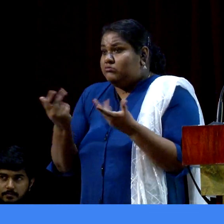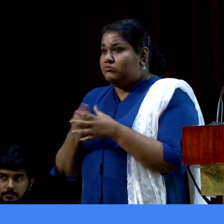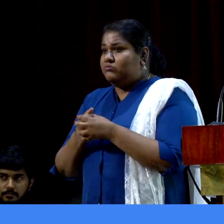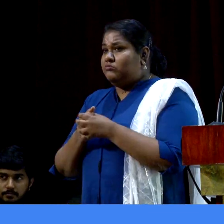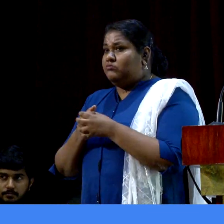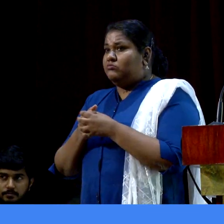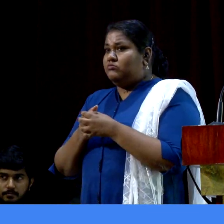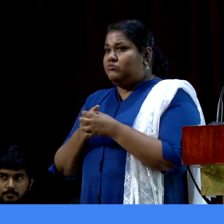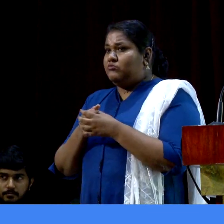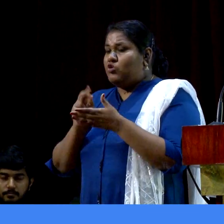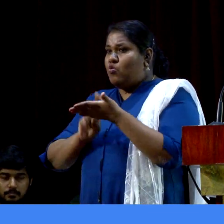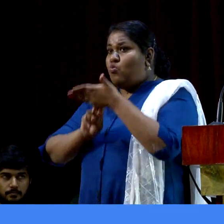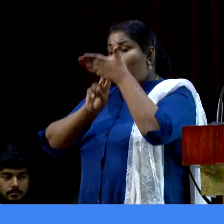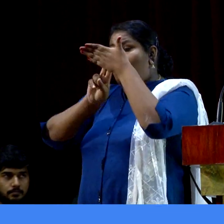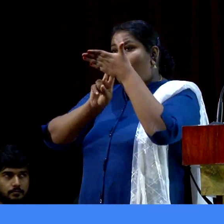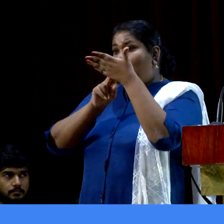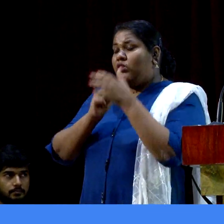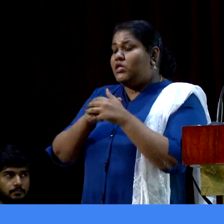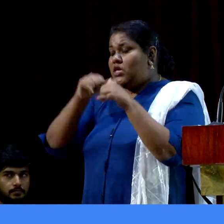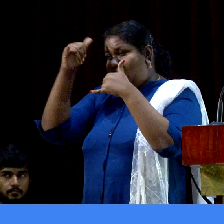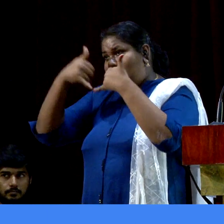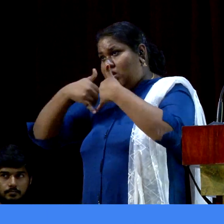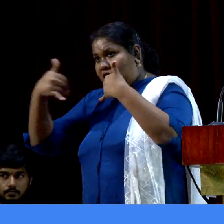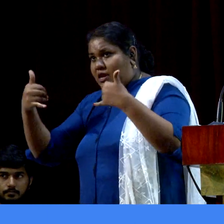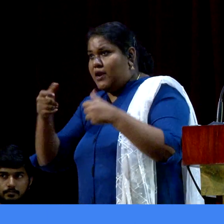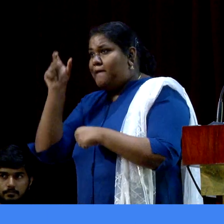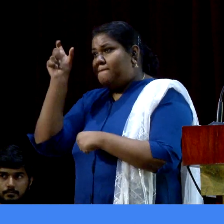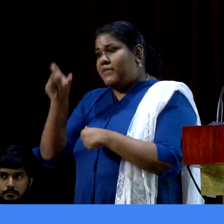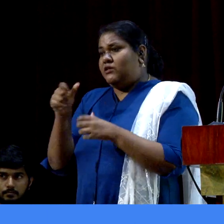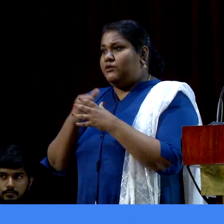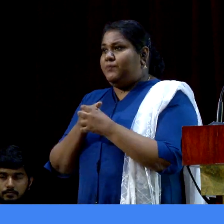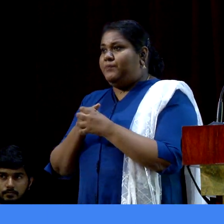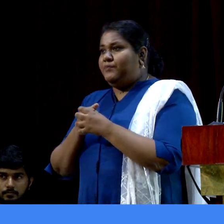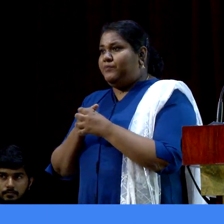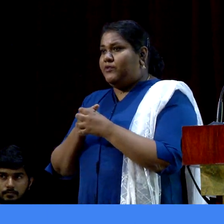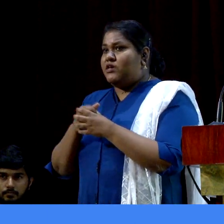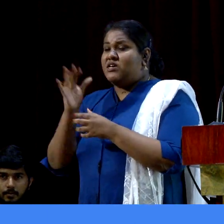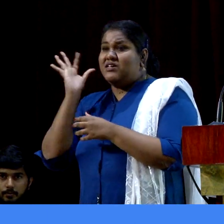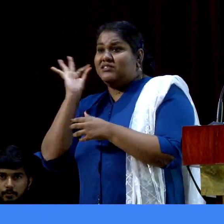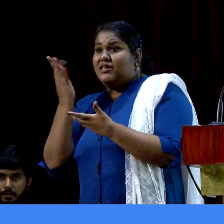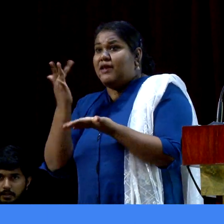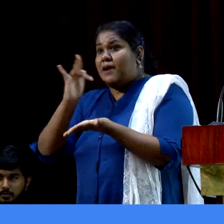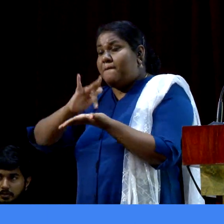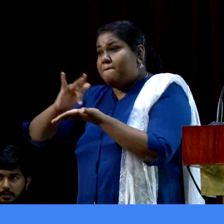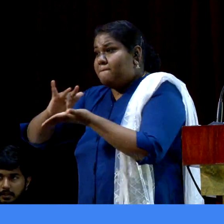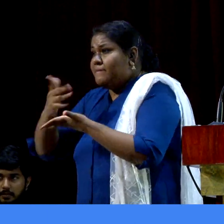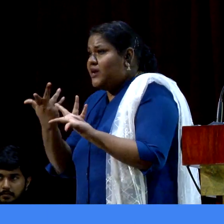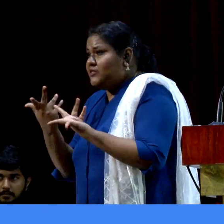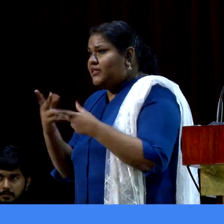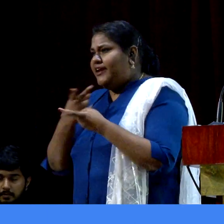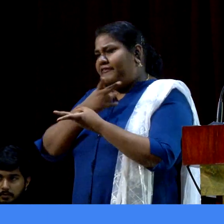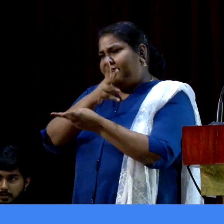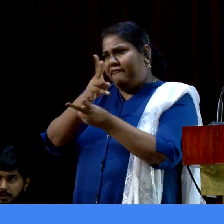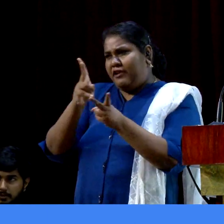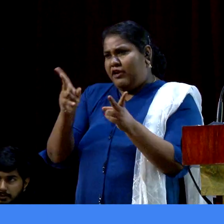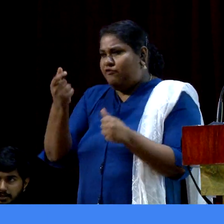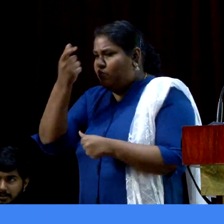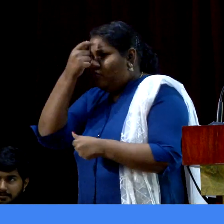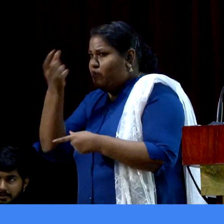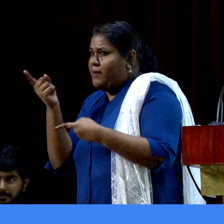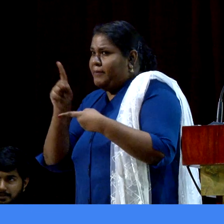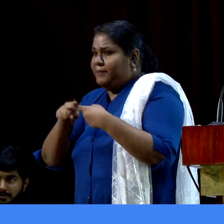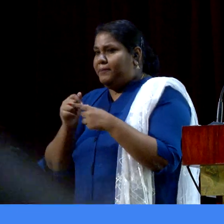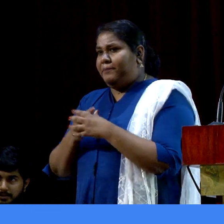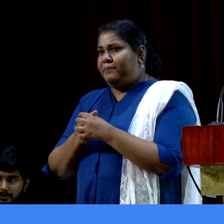தென்னிந்திய நல உரிமை சங்கத்தினுடைய ஆட்சி சென்னை மாகாணத்தில் இருந்த பொழுதே உணவுக்கான பல திட்டங்கள் வகுக்கப்பட்டிருக்கிறது. அதிலும்